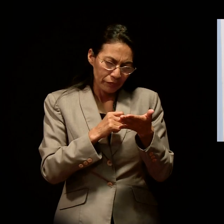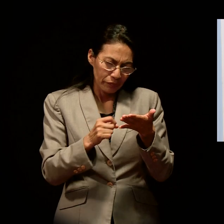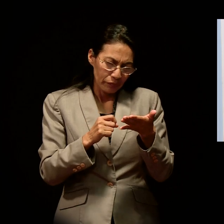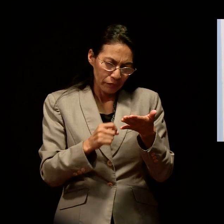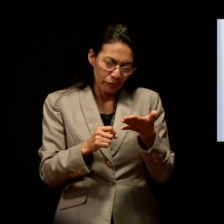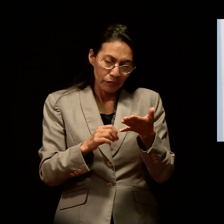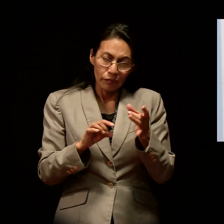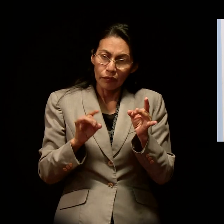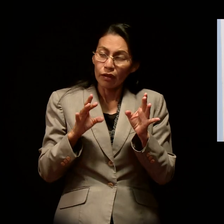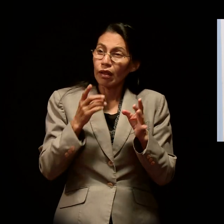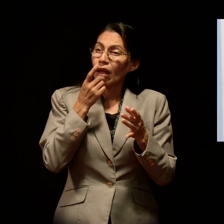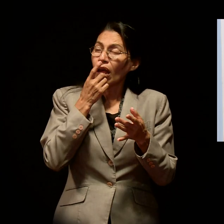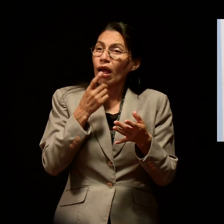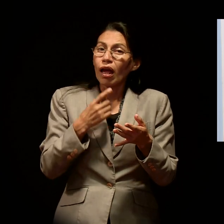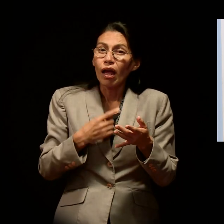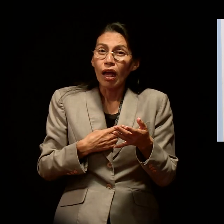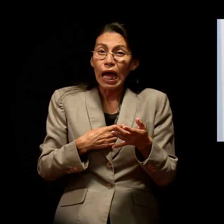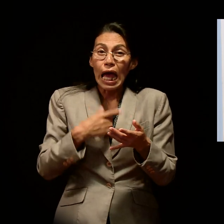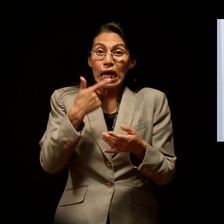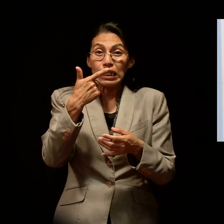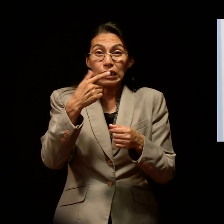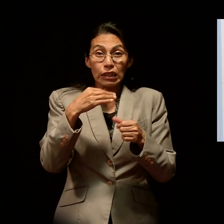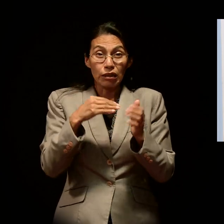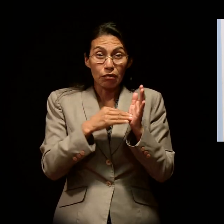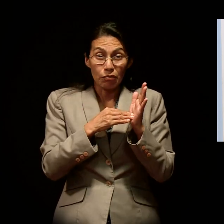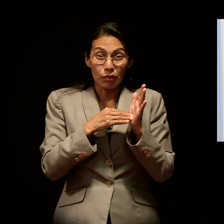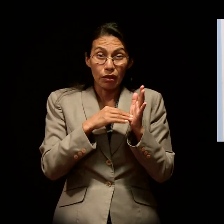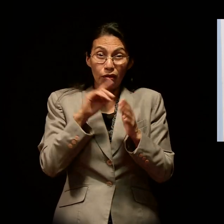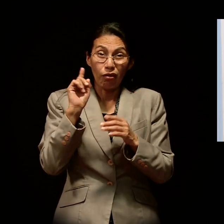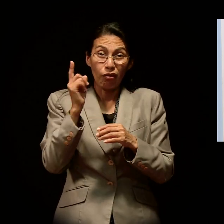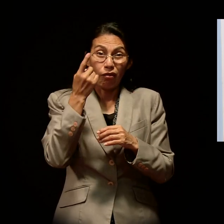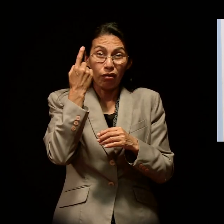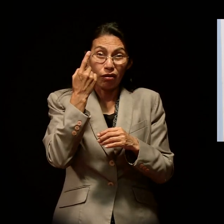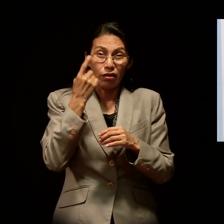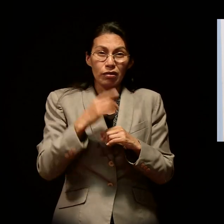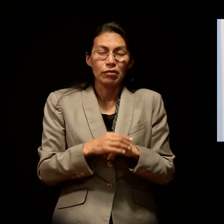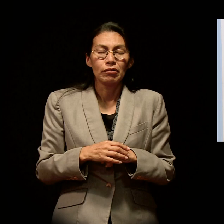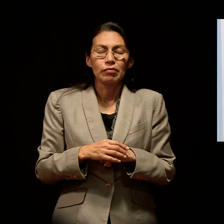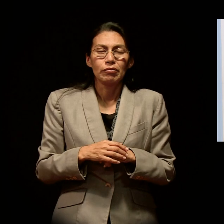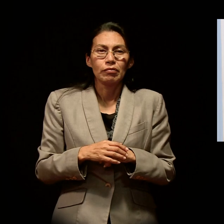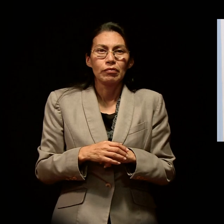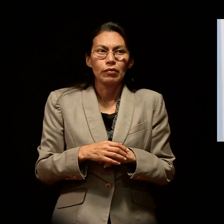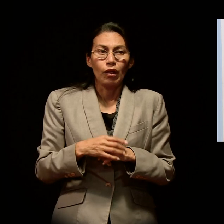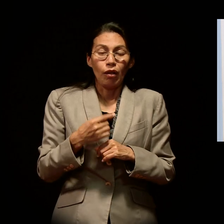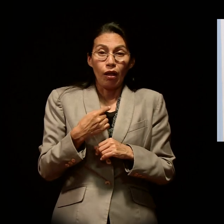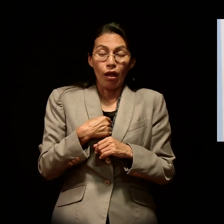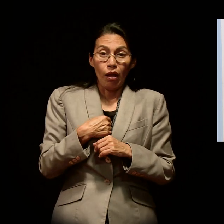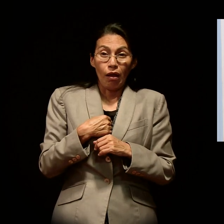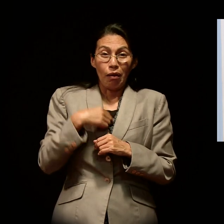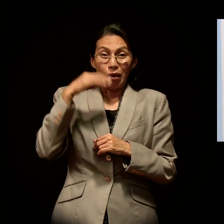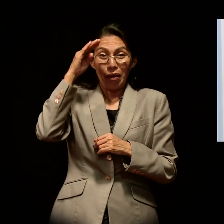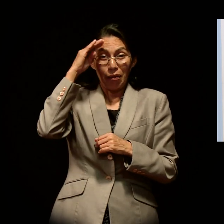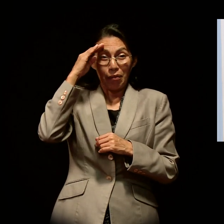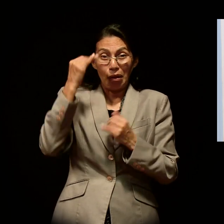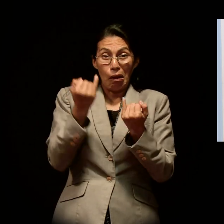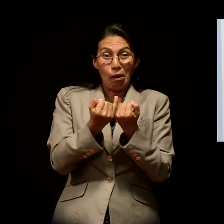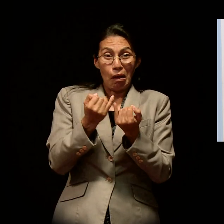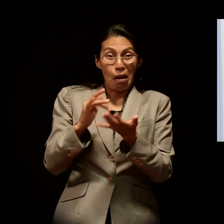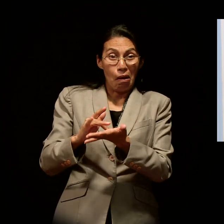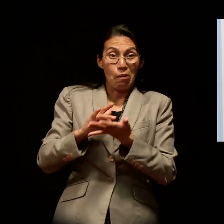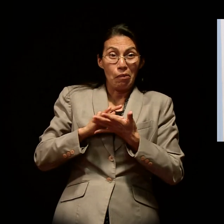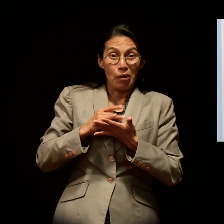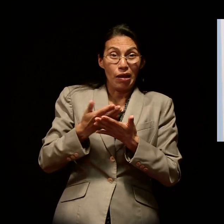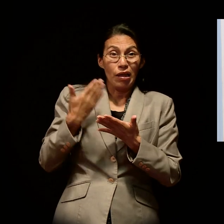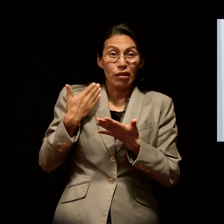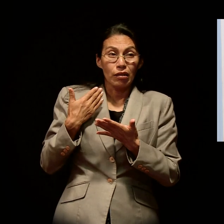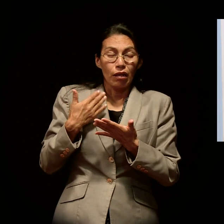son siete mil y pico de dólares y nosotros pensando que era parte de lo que